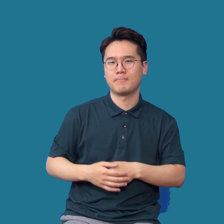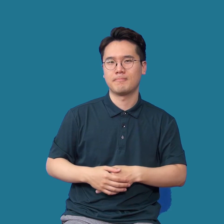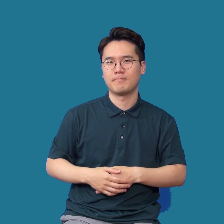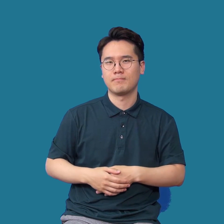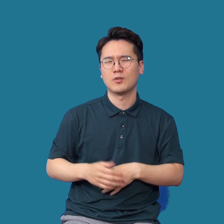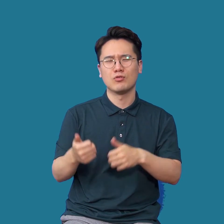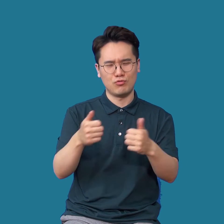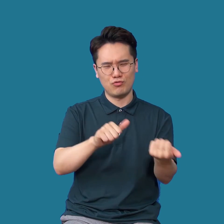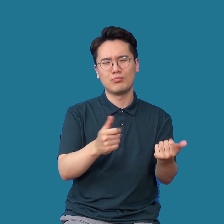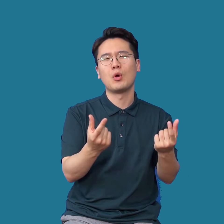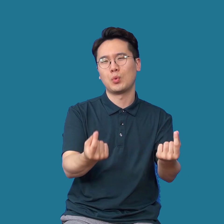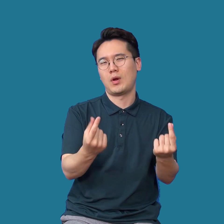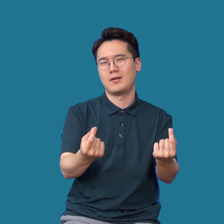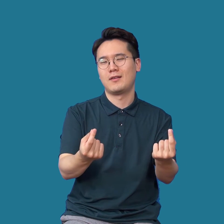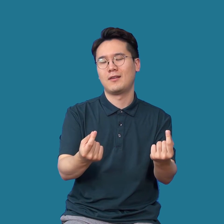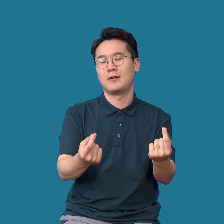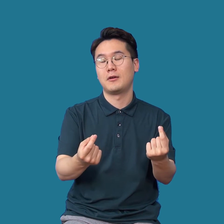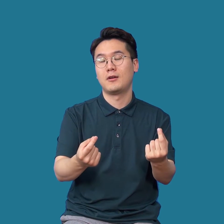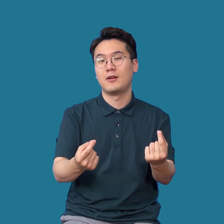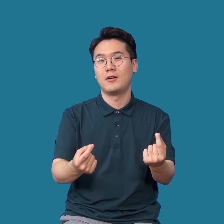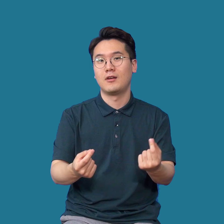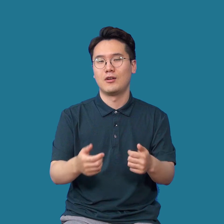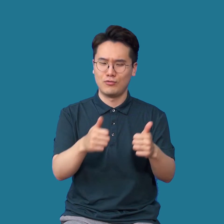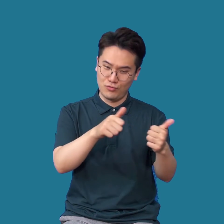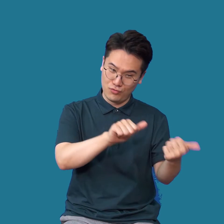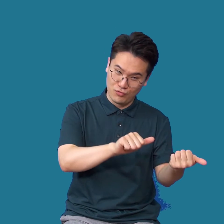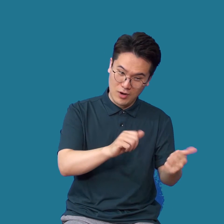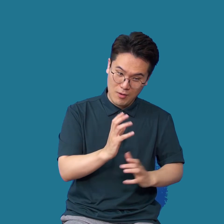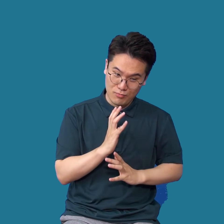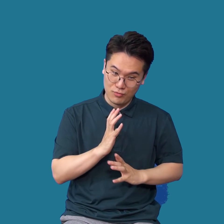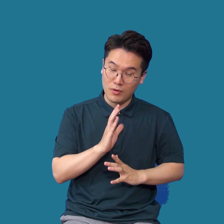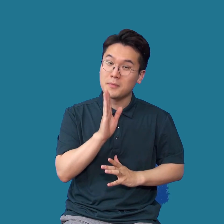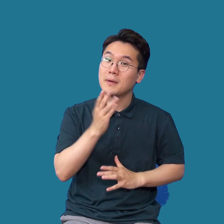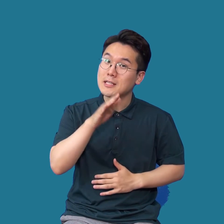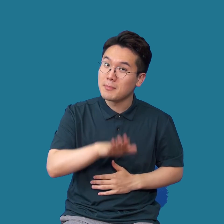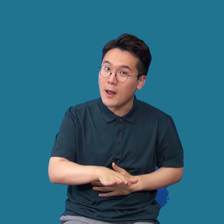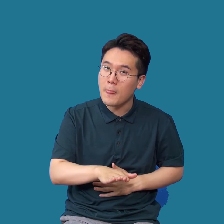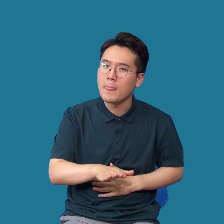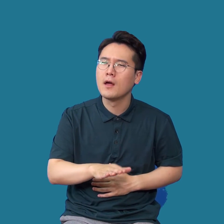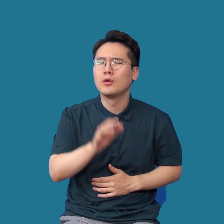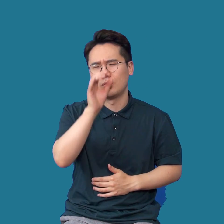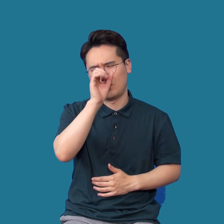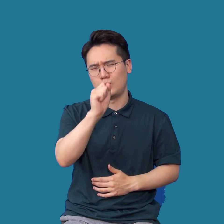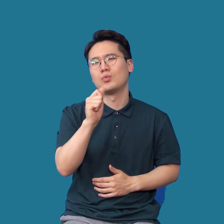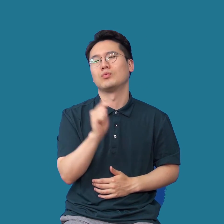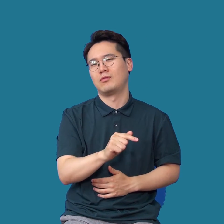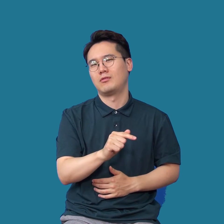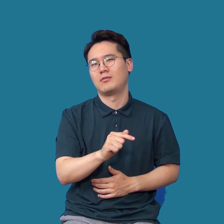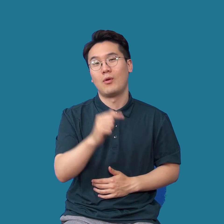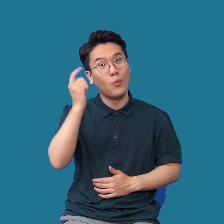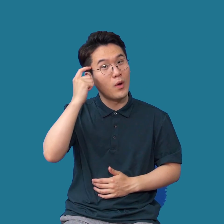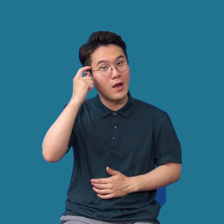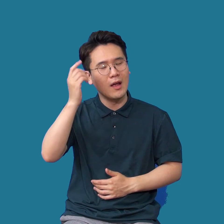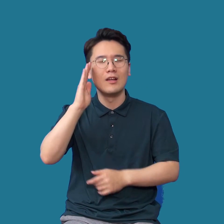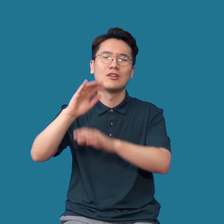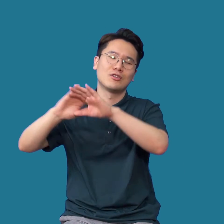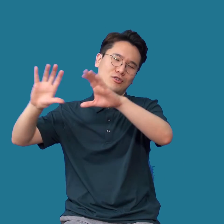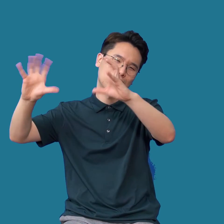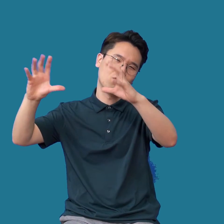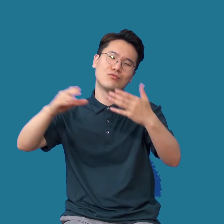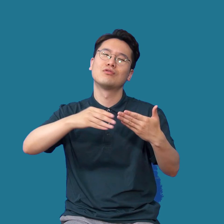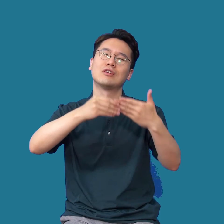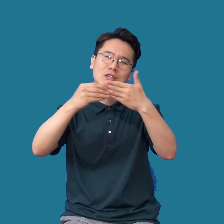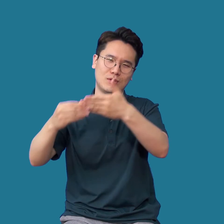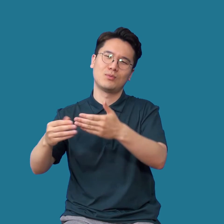좋은 천국으로 데려가 주니까 무섭기는 하지만 그래도 좋은 것입니다. 그래서